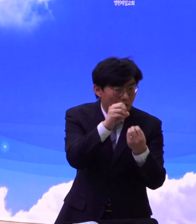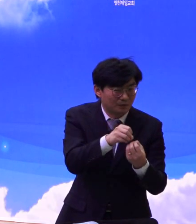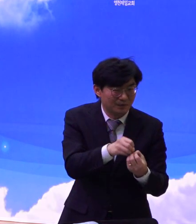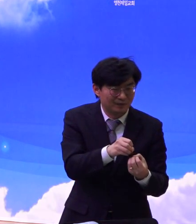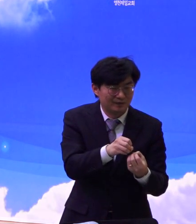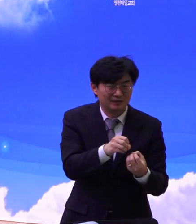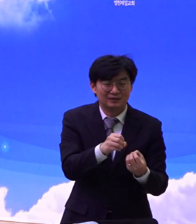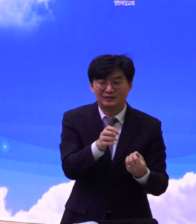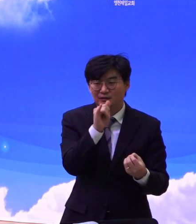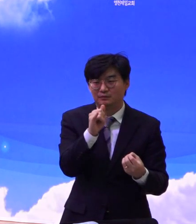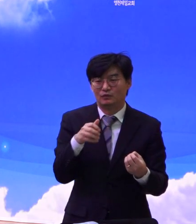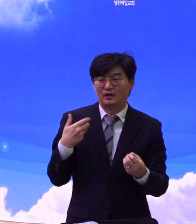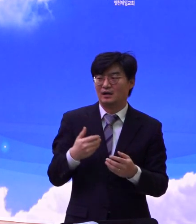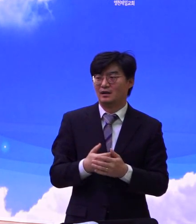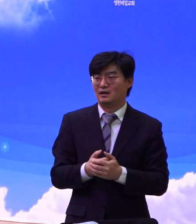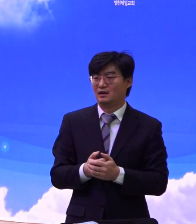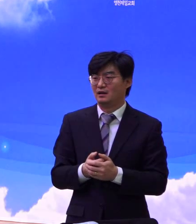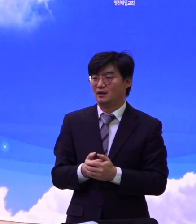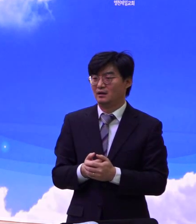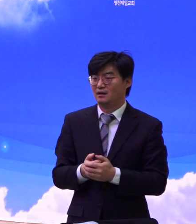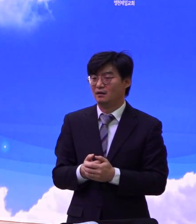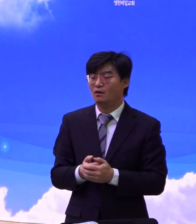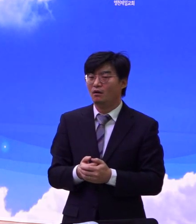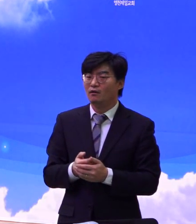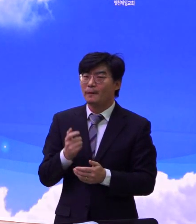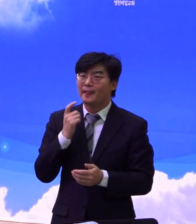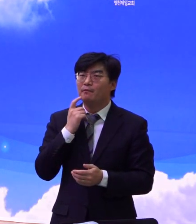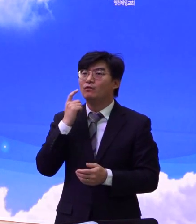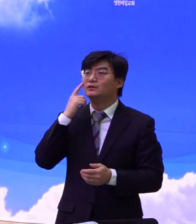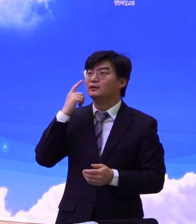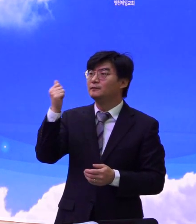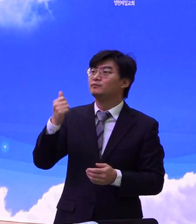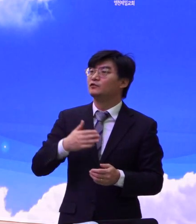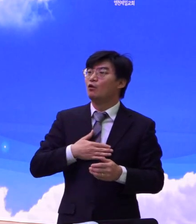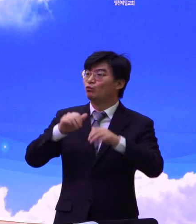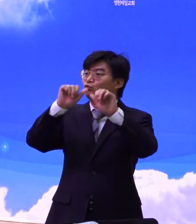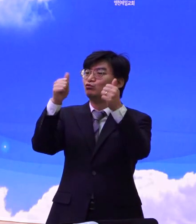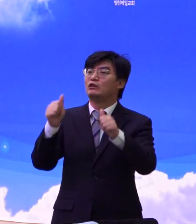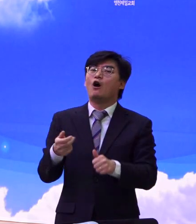어떤 분은 이렇게 말씀하실지 모릅니다. 목사님, 저는 우상이 없어요.